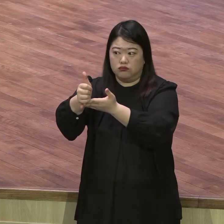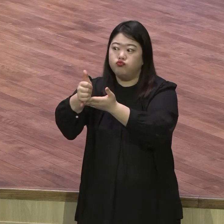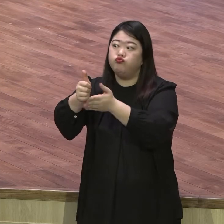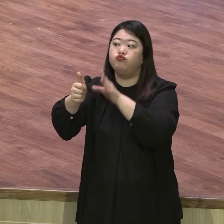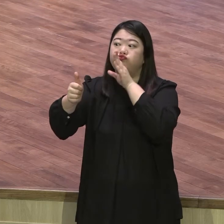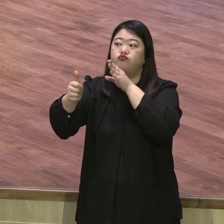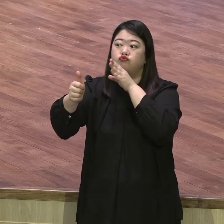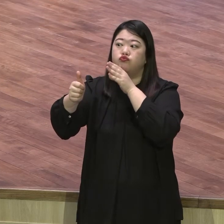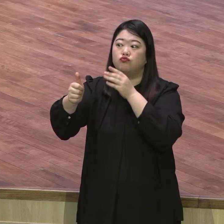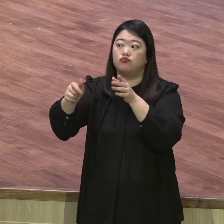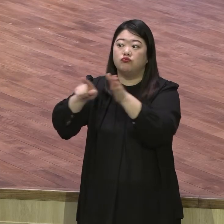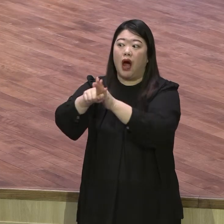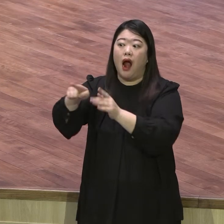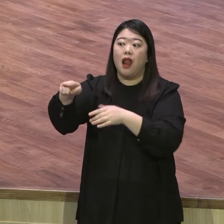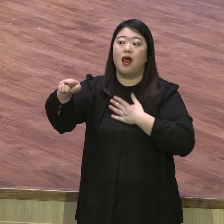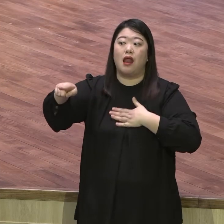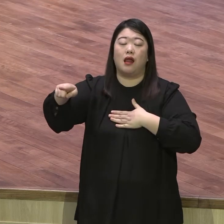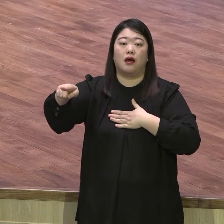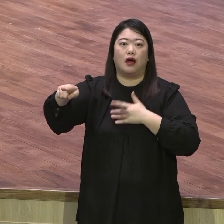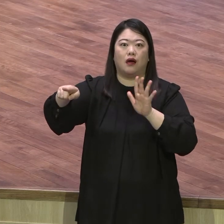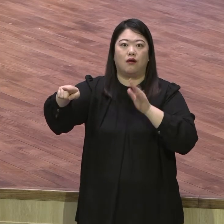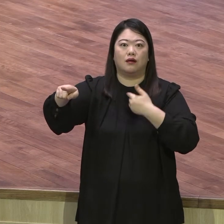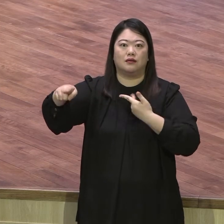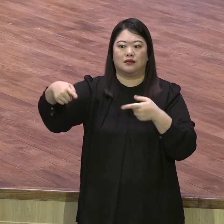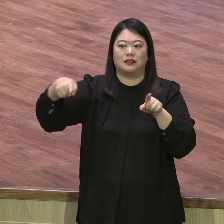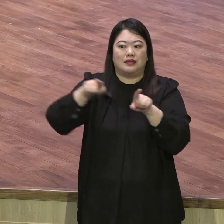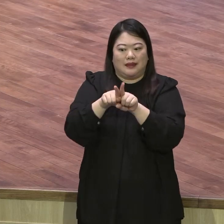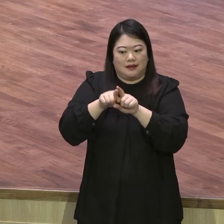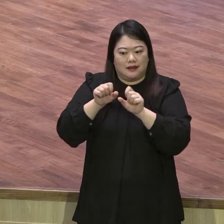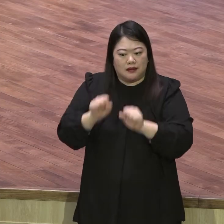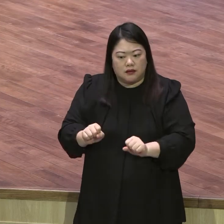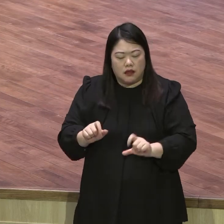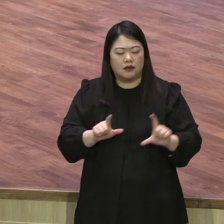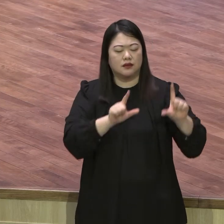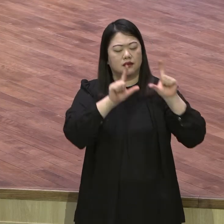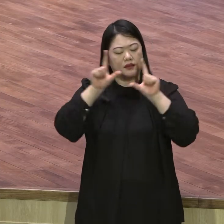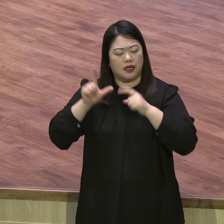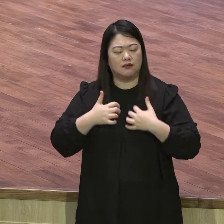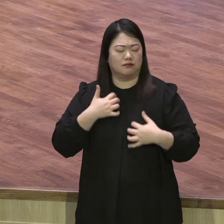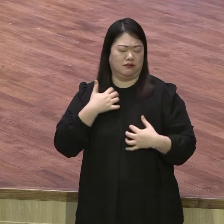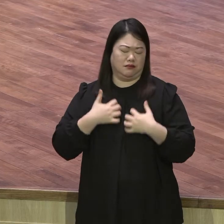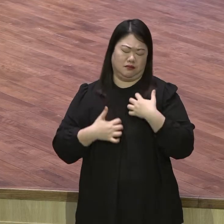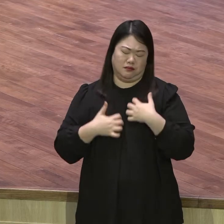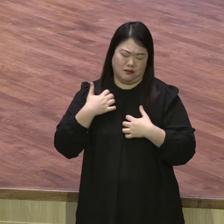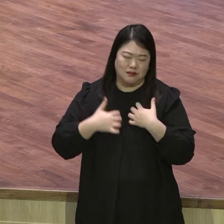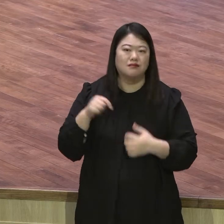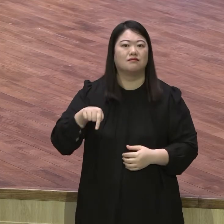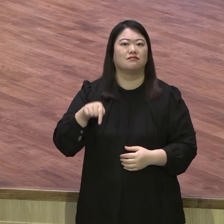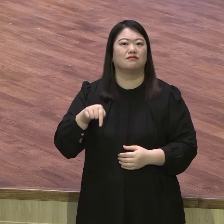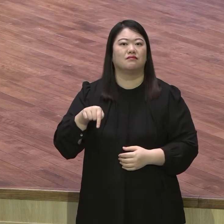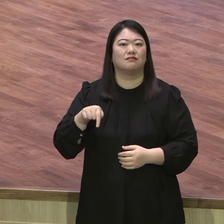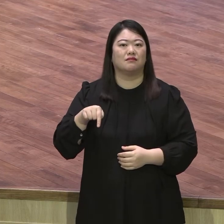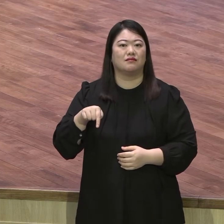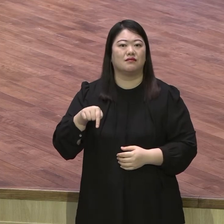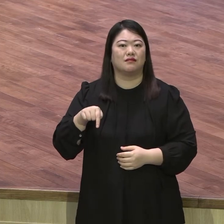겁니다. 하나님 나라를 누리는 겁니다. 이것이 예수님의 행복 비전을 사실적으로